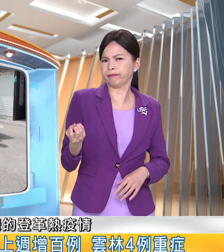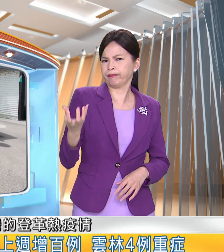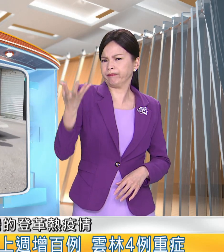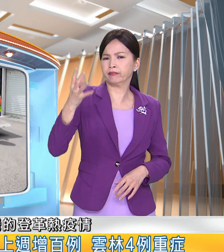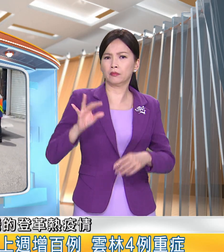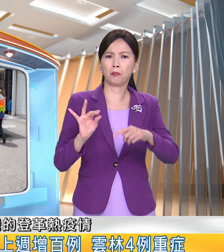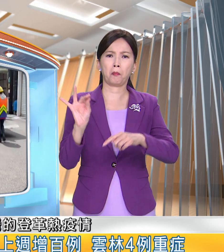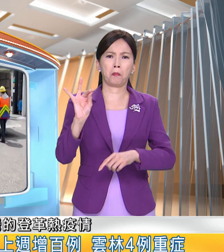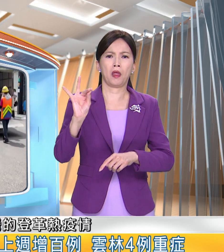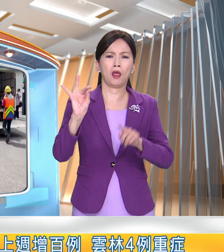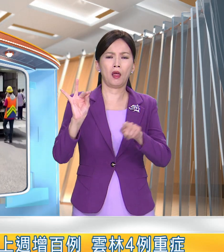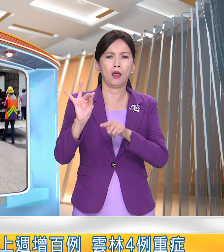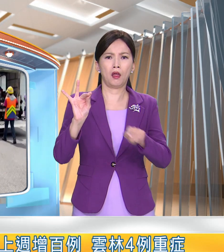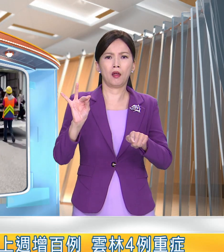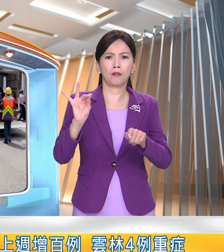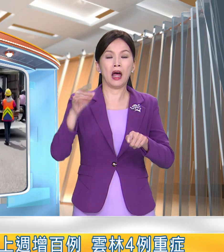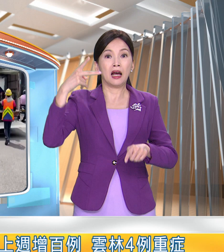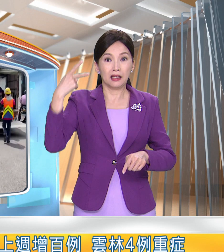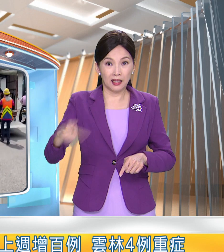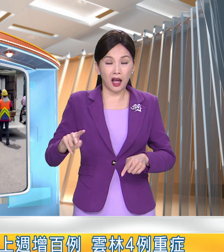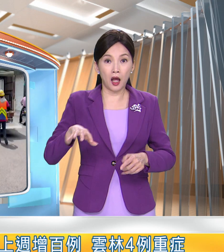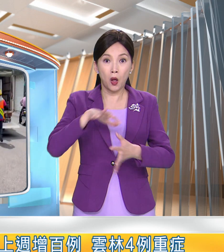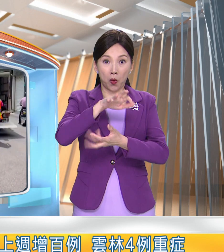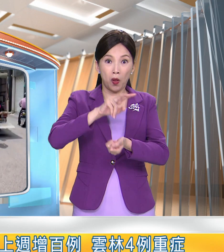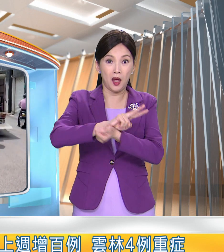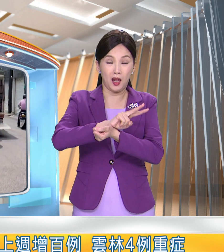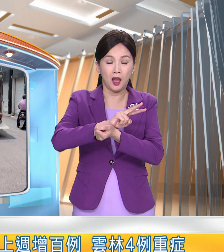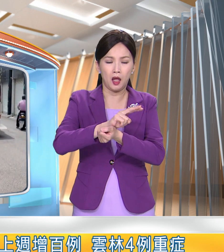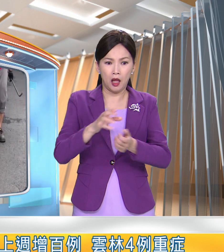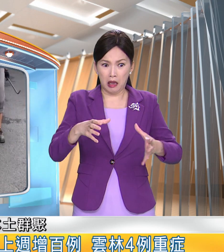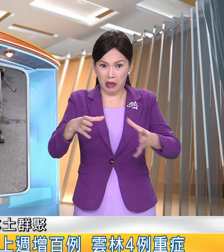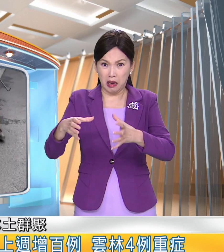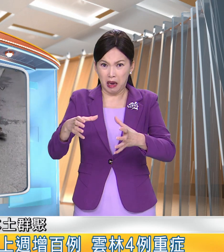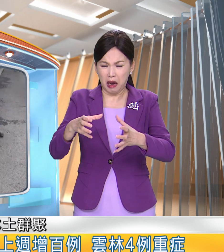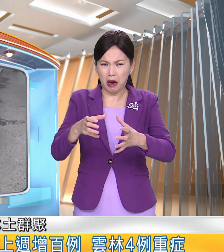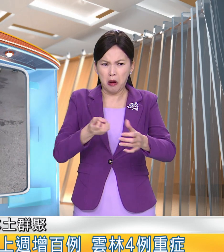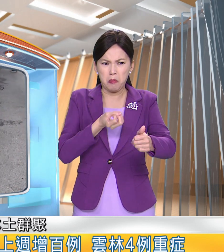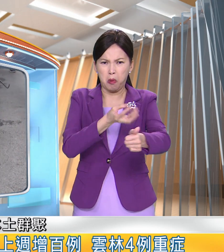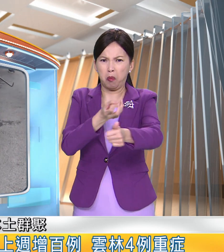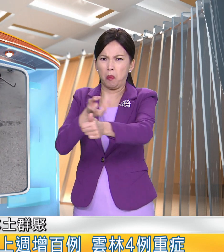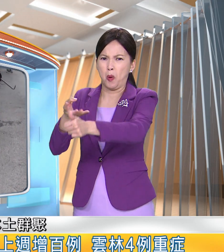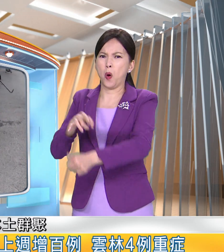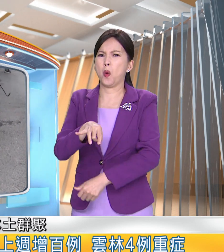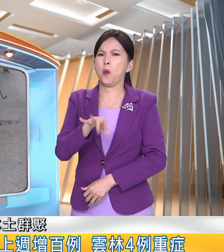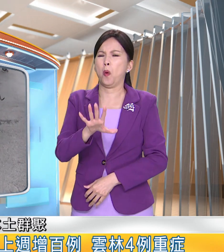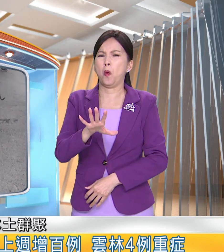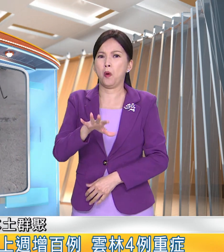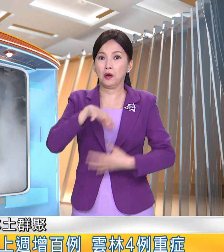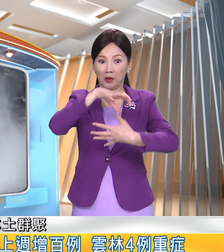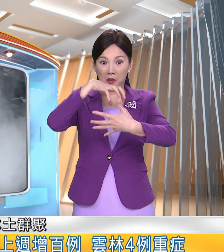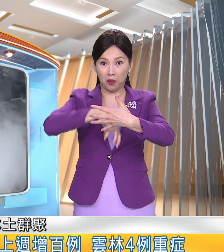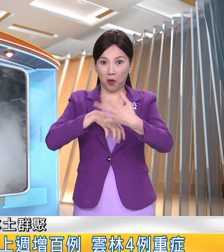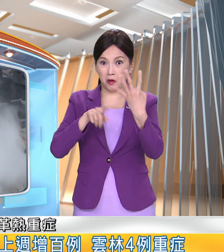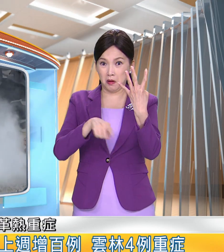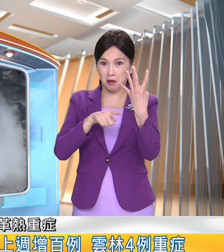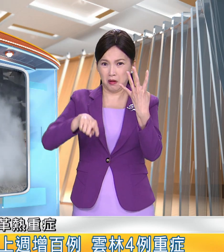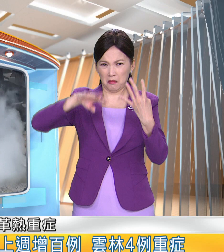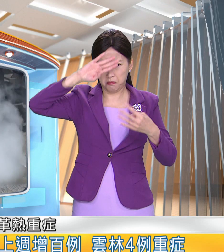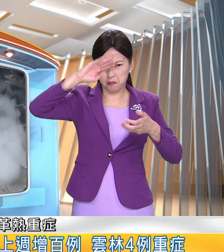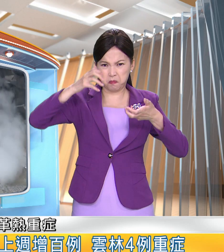疫情上周暴增百例，而云林也出现本土群聚，其中有4例是